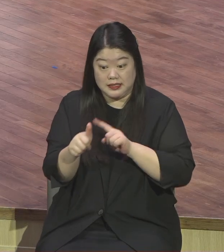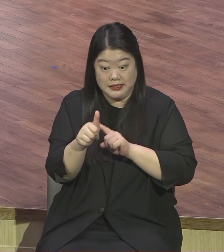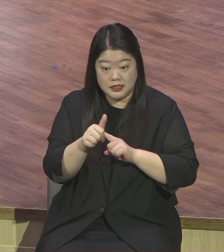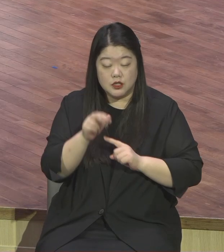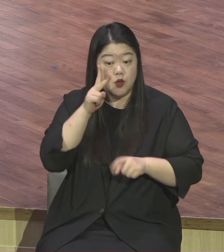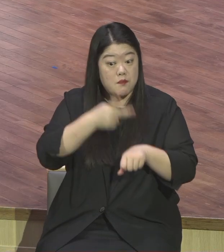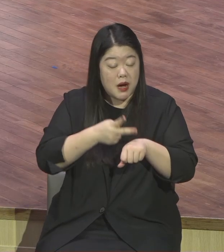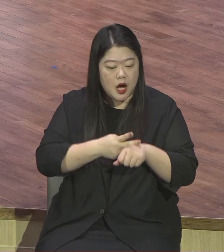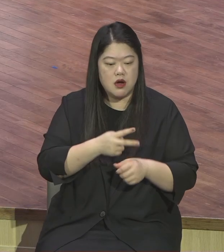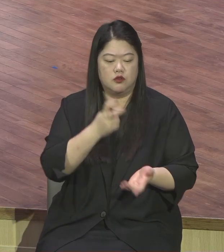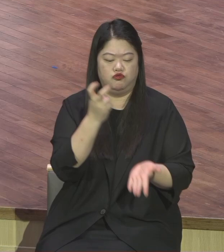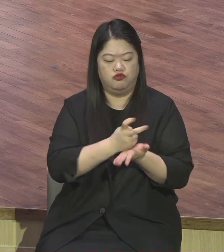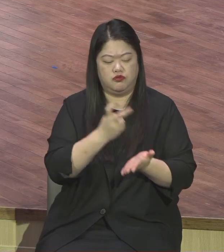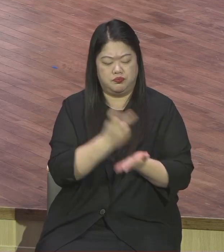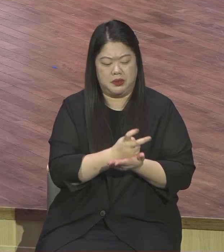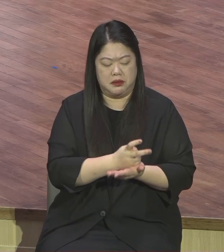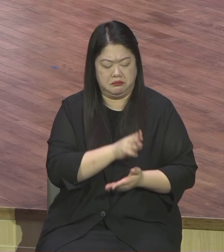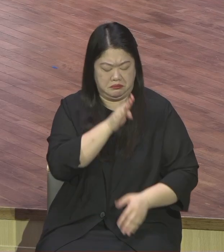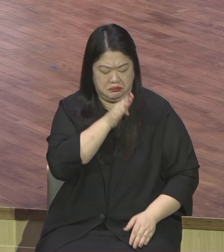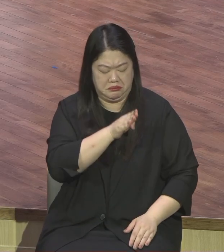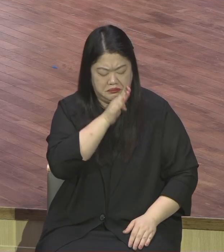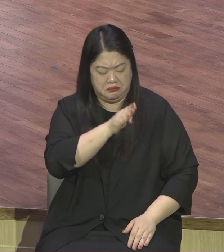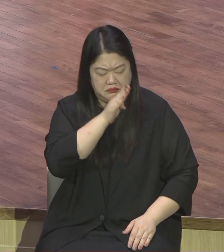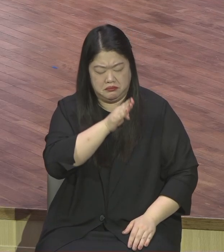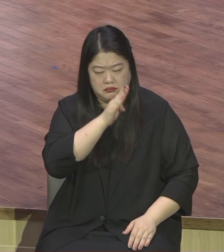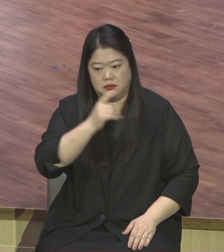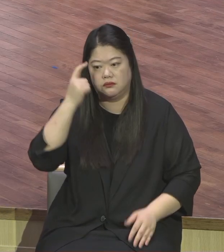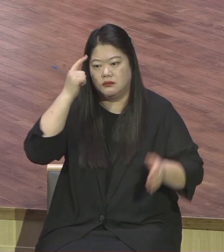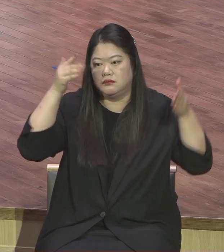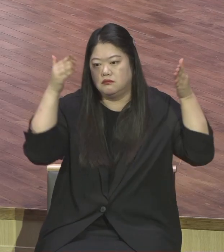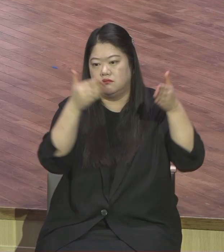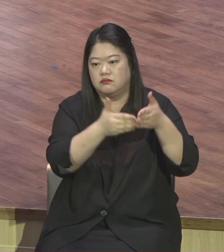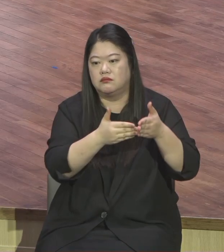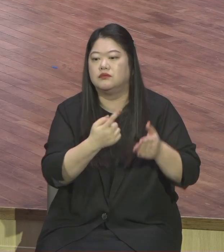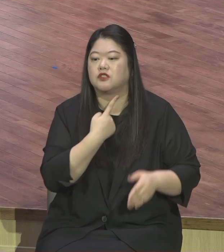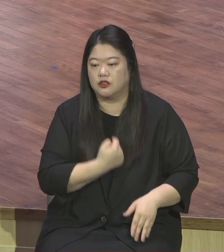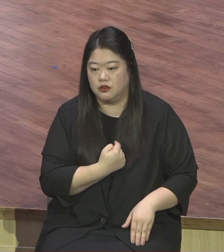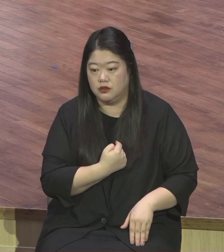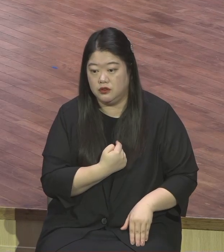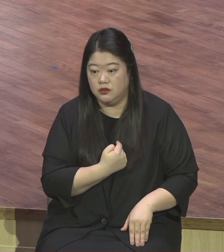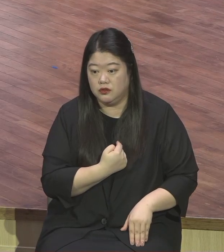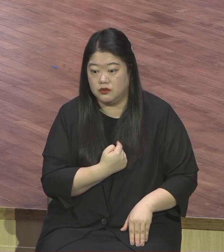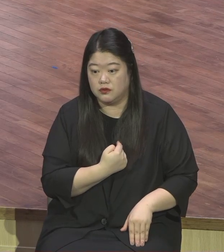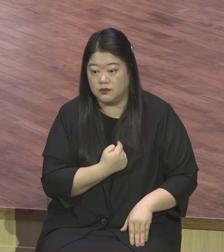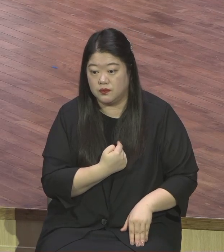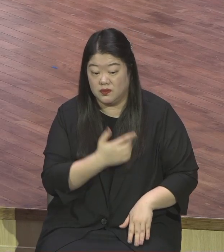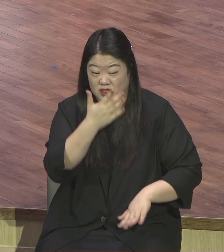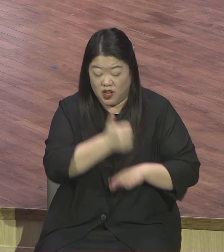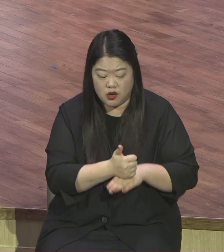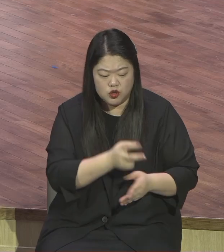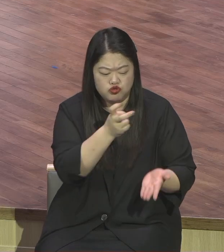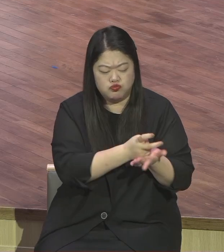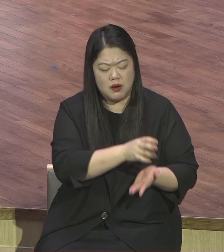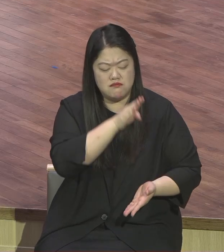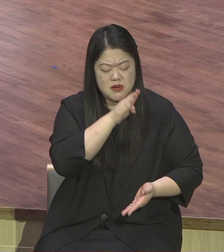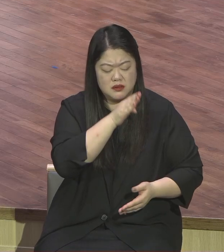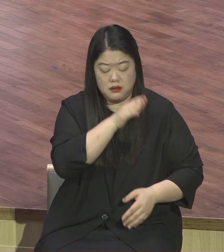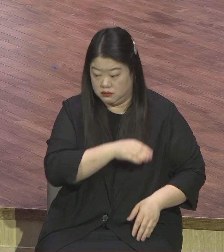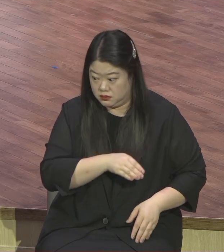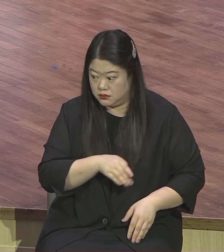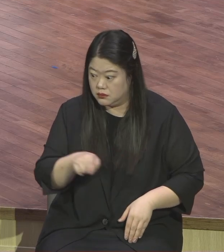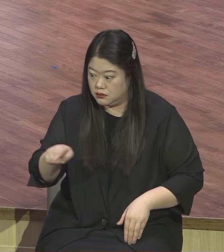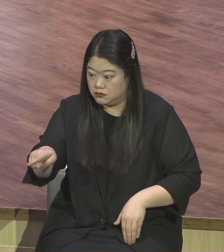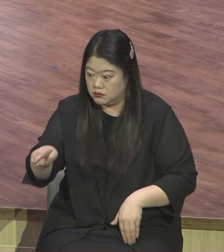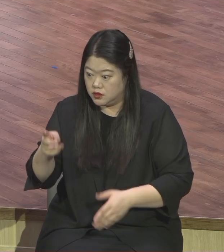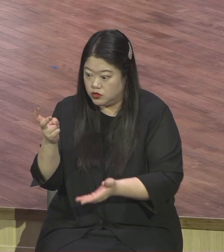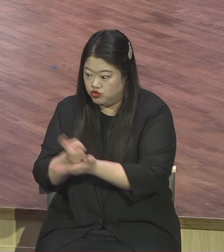유대주의자였던 이 바울은 십자가에 달려 죽은 이 예수를 믿는 사람들에 대해서